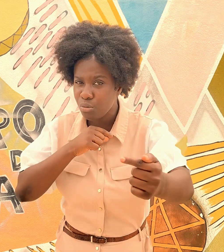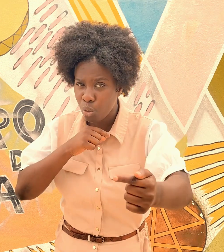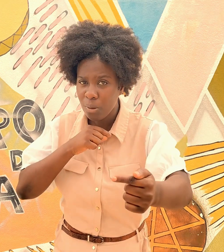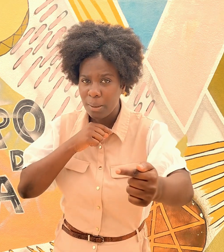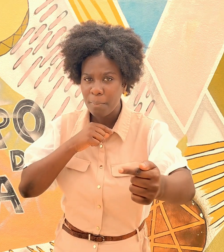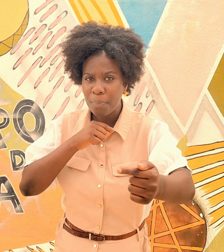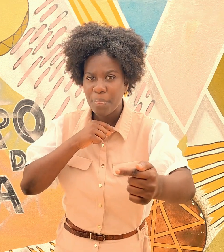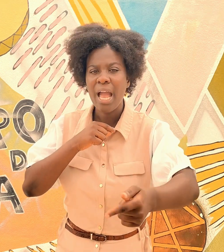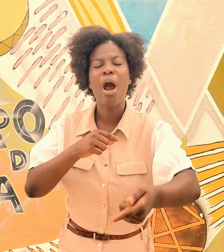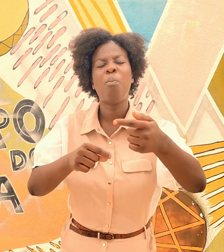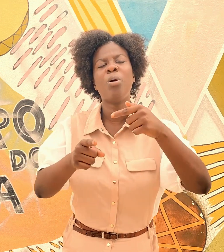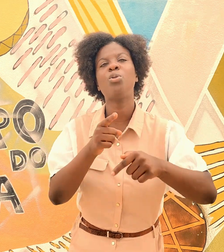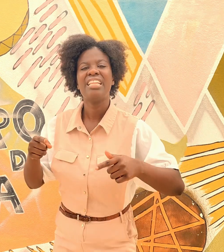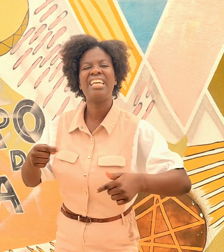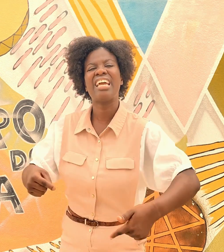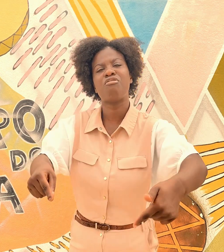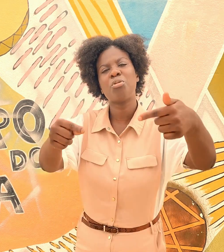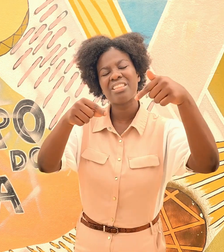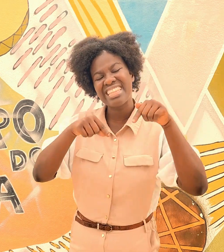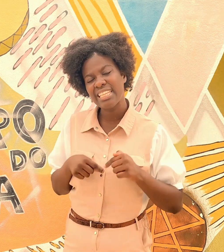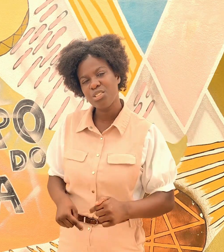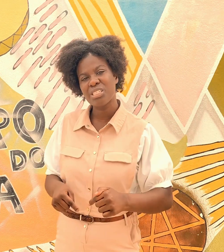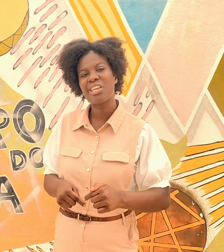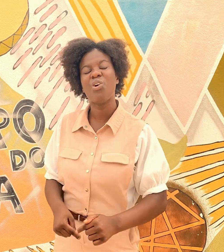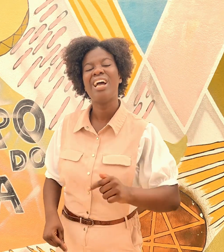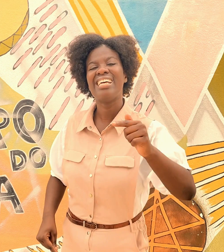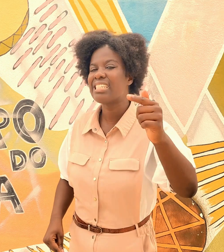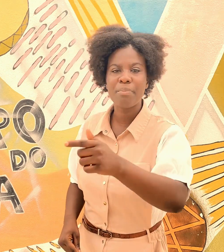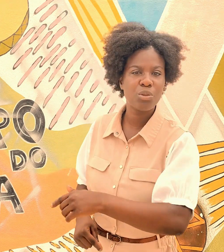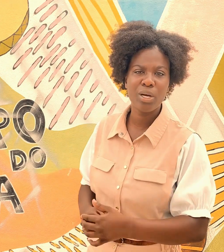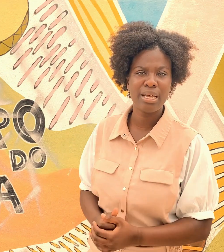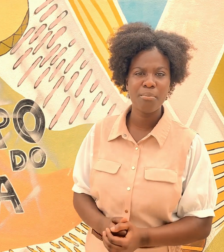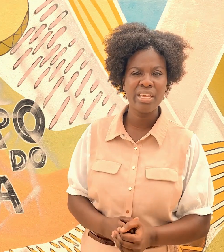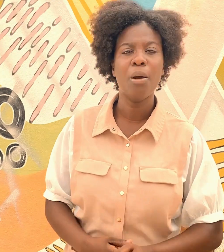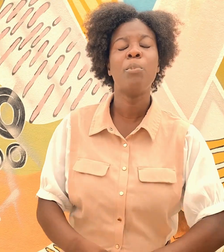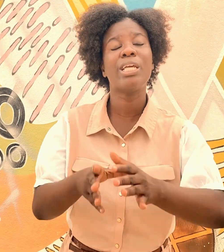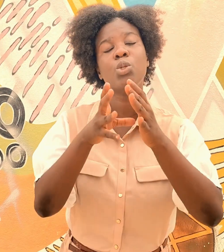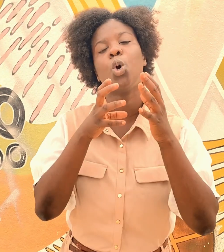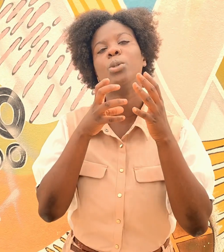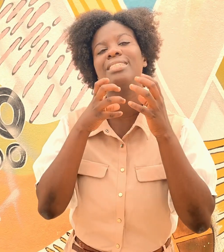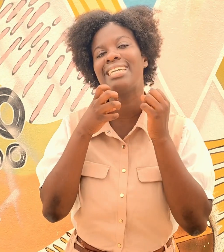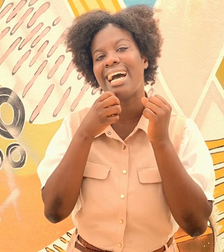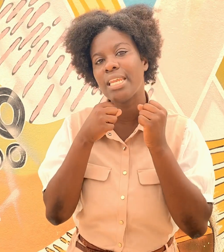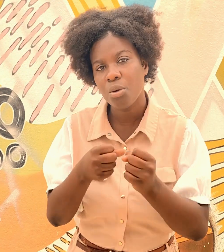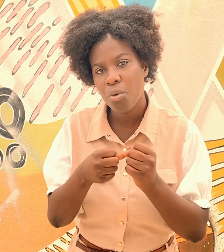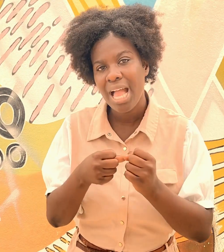tanto ao ponto de que a vontade do Senhor é sempre a tua também. Porque do contrário,